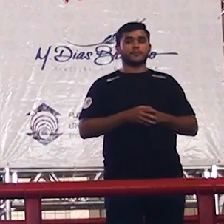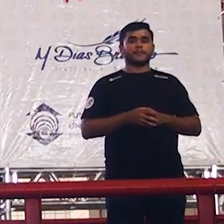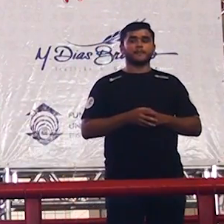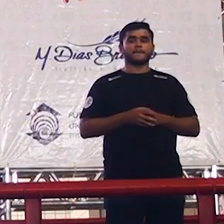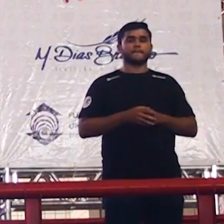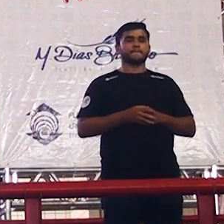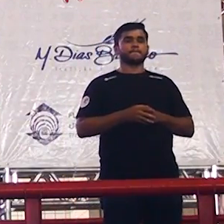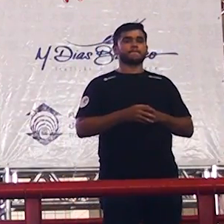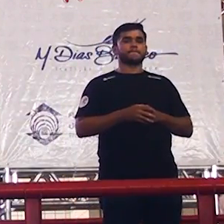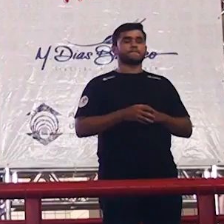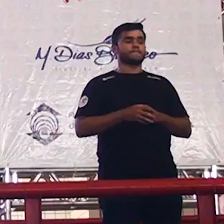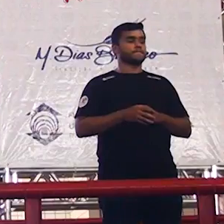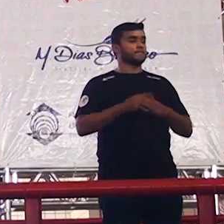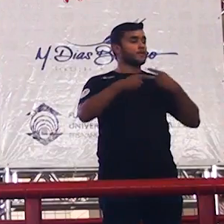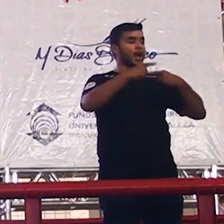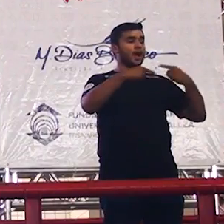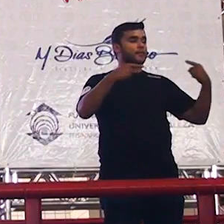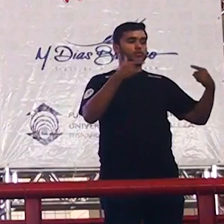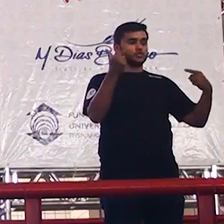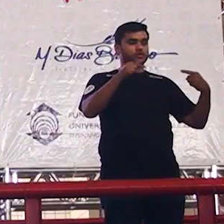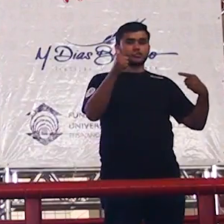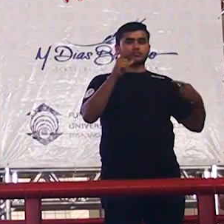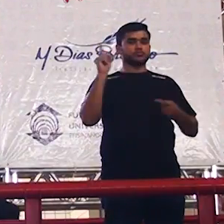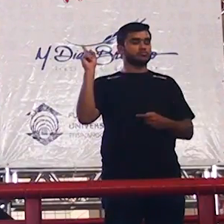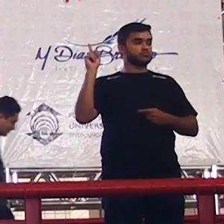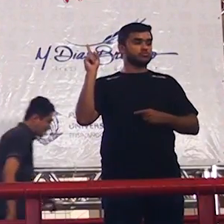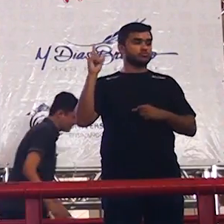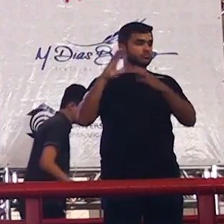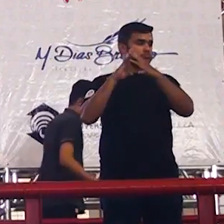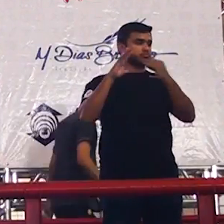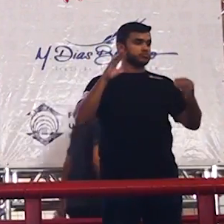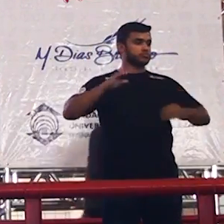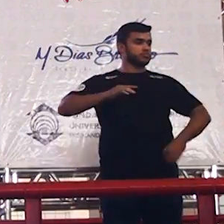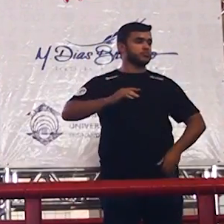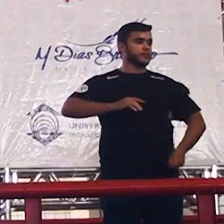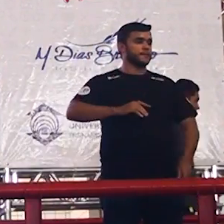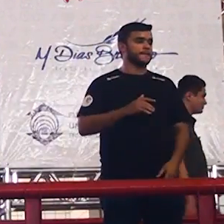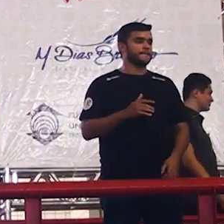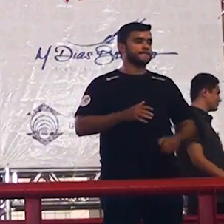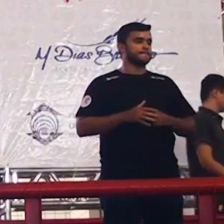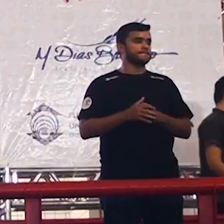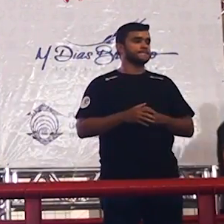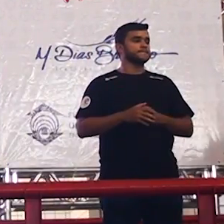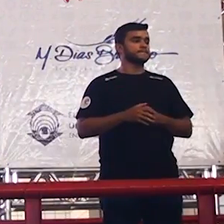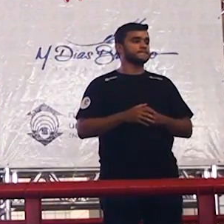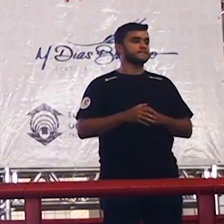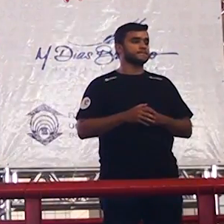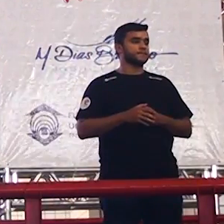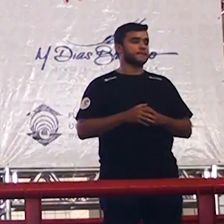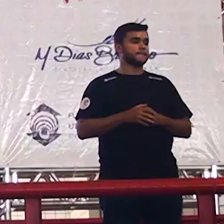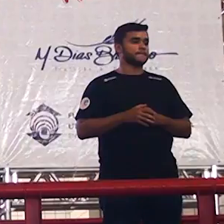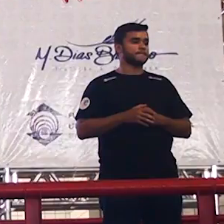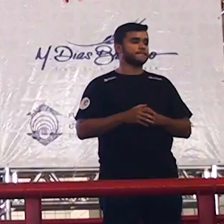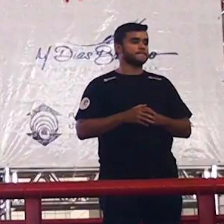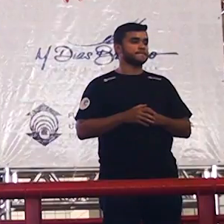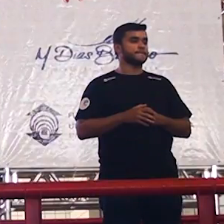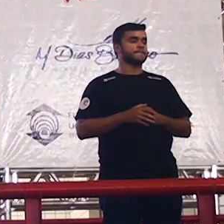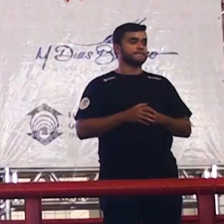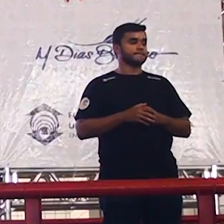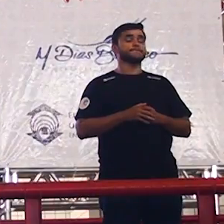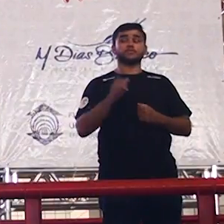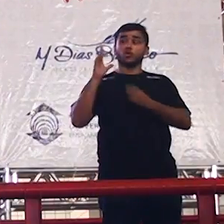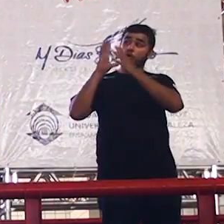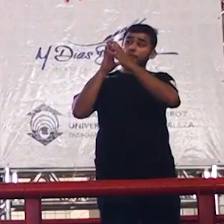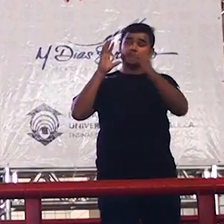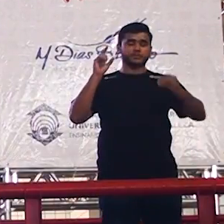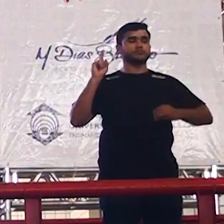Porque esse aí não tem na apostila. Certo? Tem alguns exemplos que não tem na apostila para a gente poder visualizar